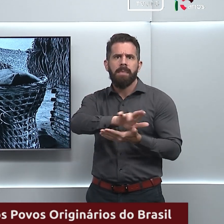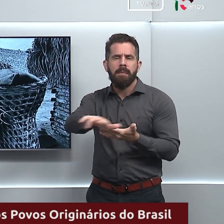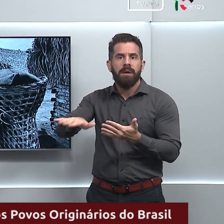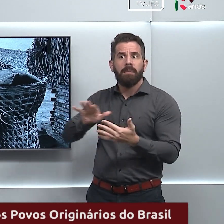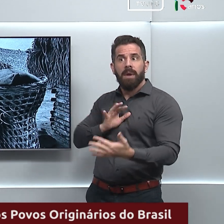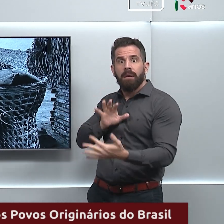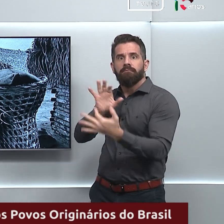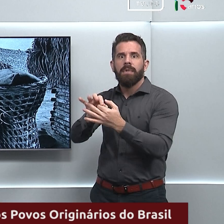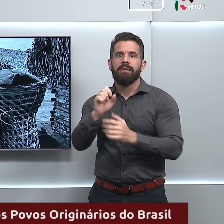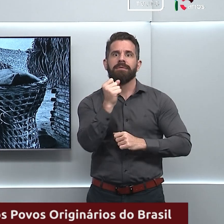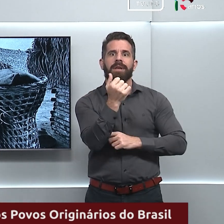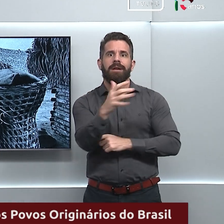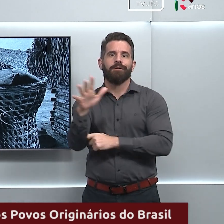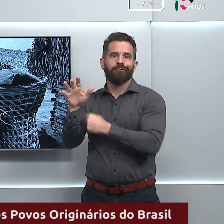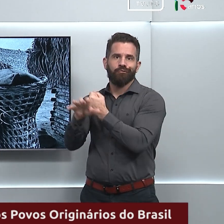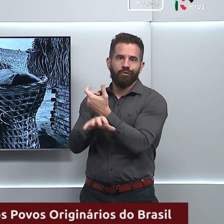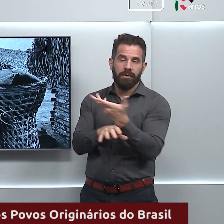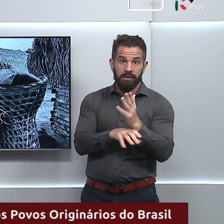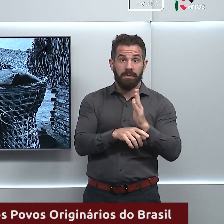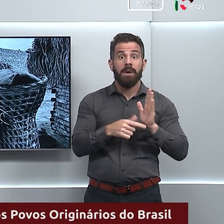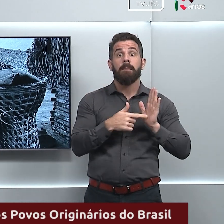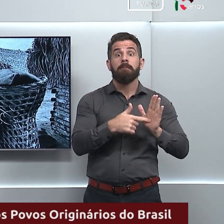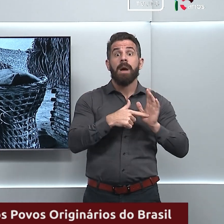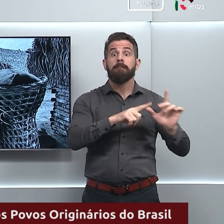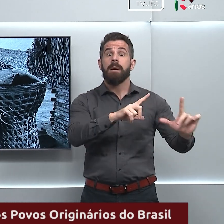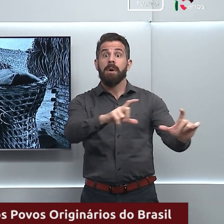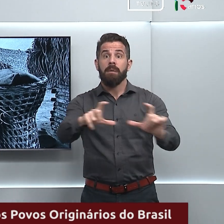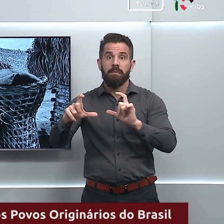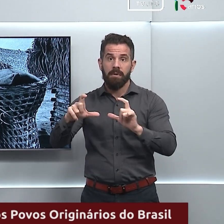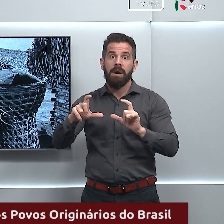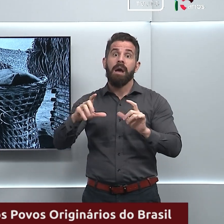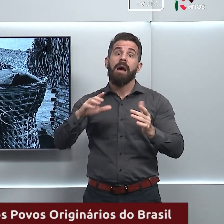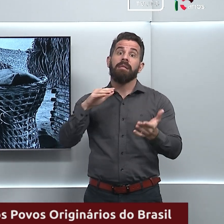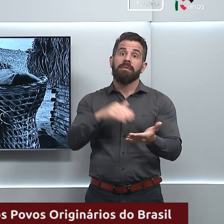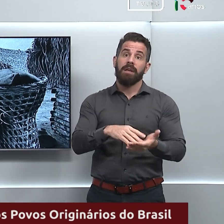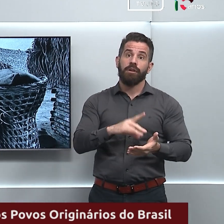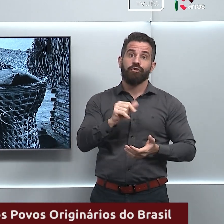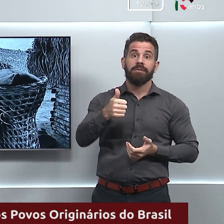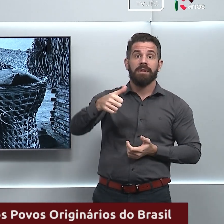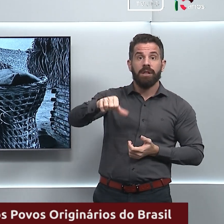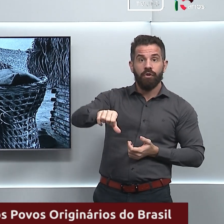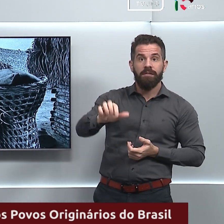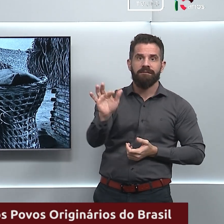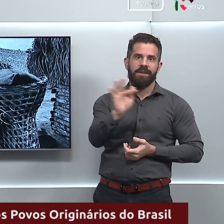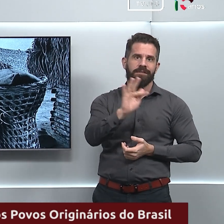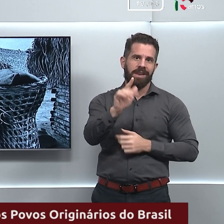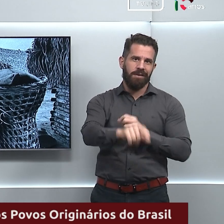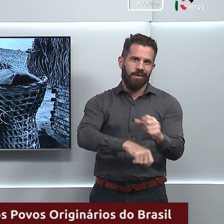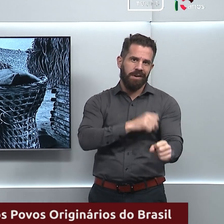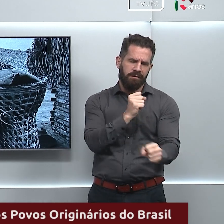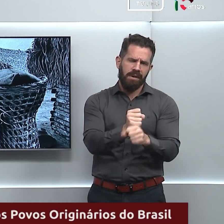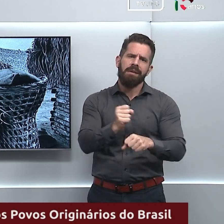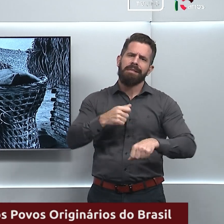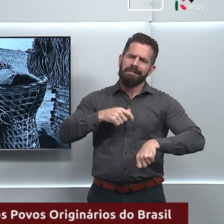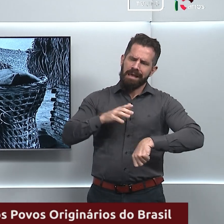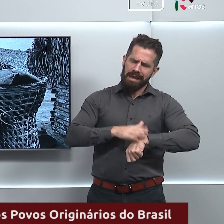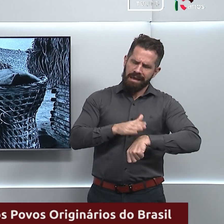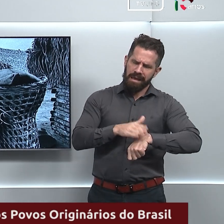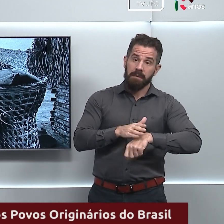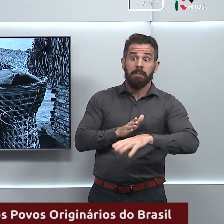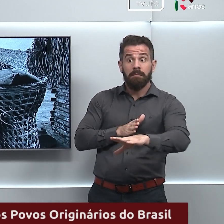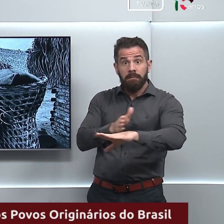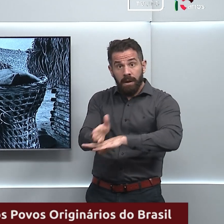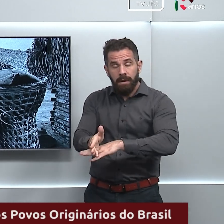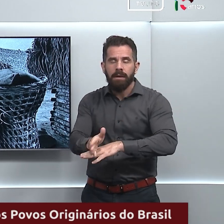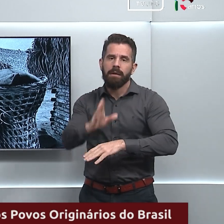natureza. A mostra fica em cartaz até o dia 19 de fevereiro do ano que vem, então tem um tempinho bom para você visitar, né? A entrada é